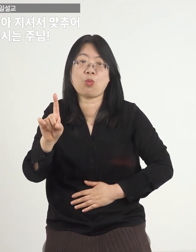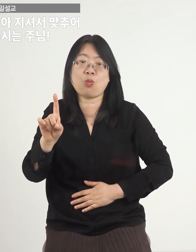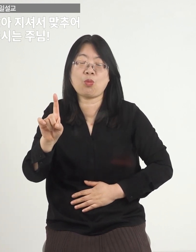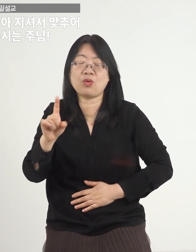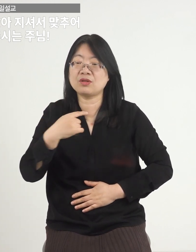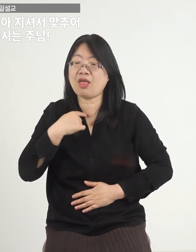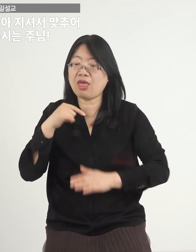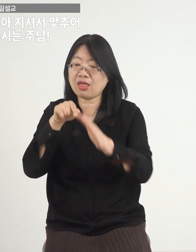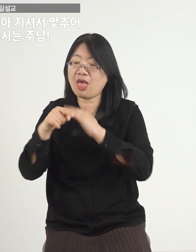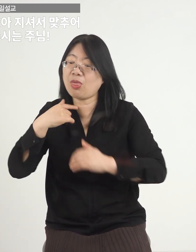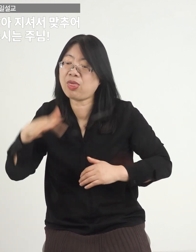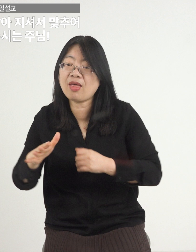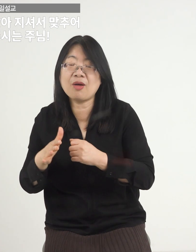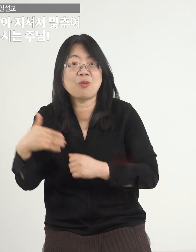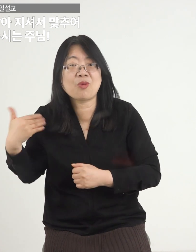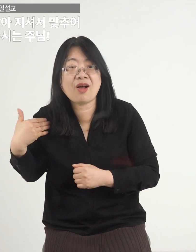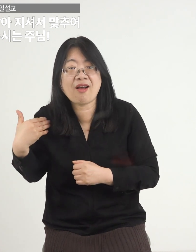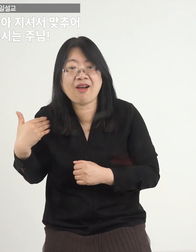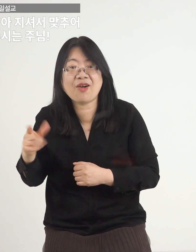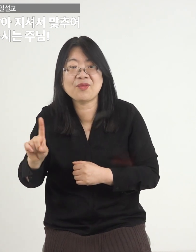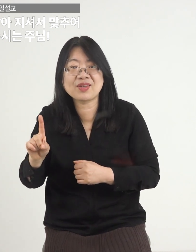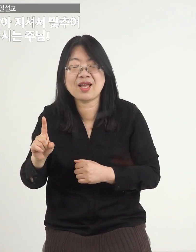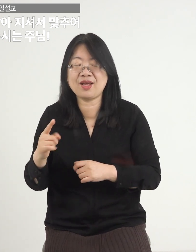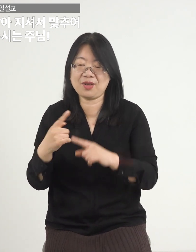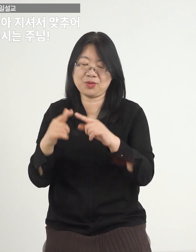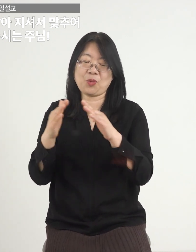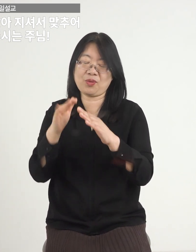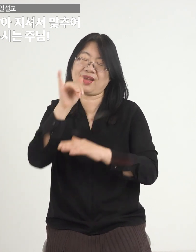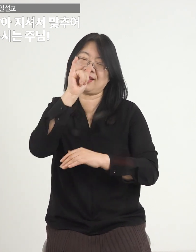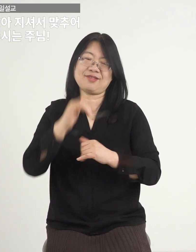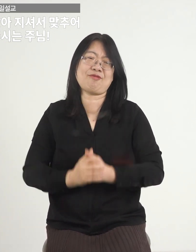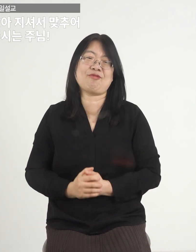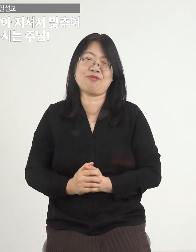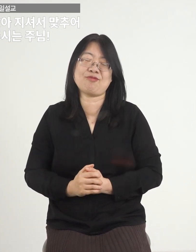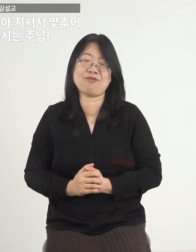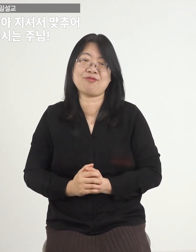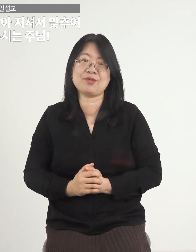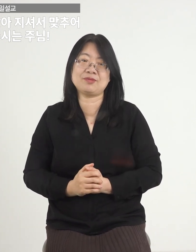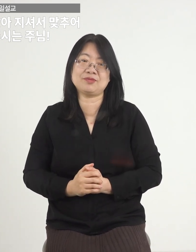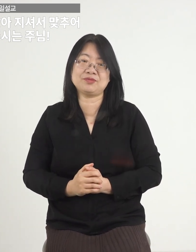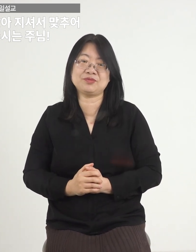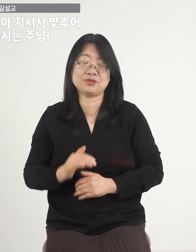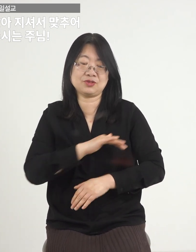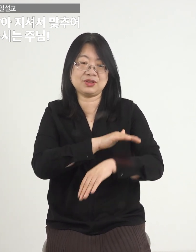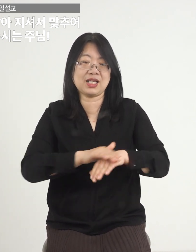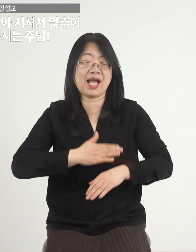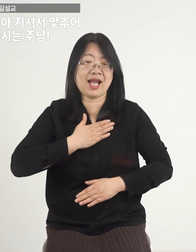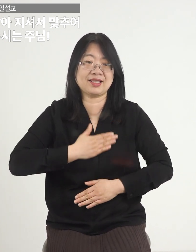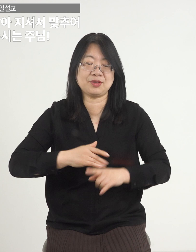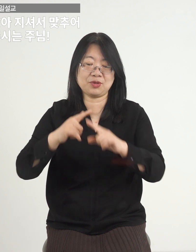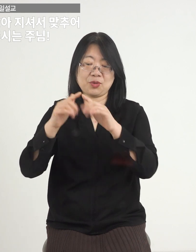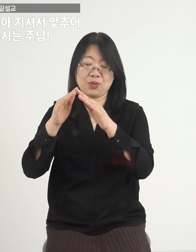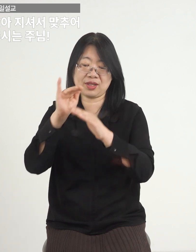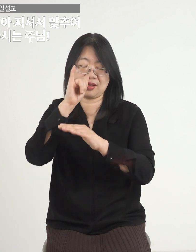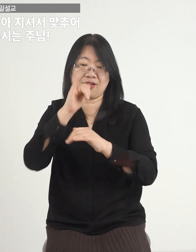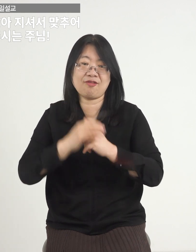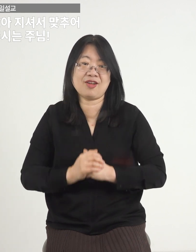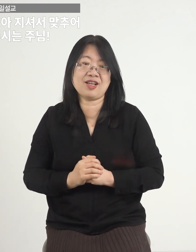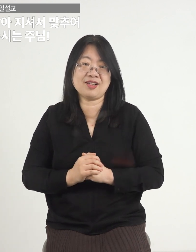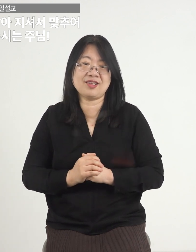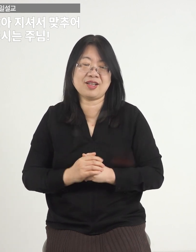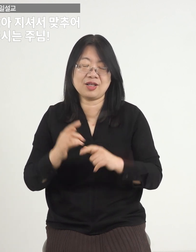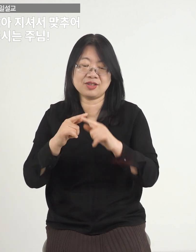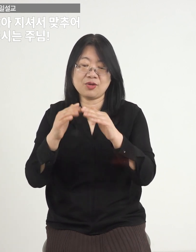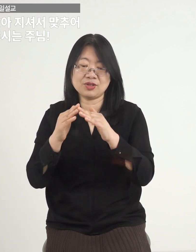안 가봐서 모르세요? 예, 성전이 있죠. 우리 잘 아시는 성전이. 성전은